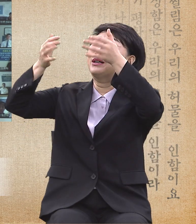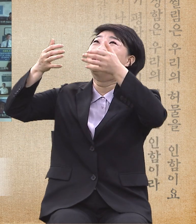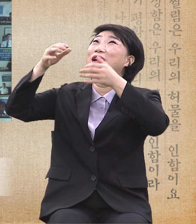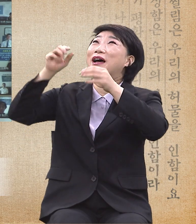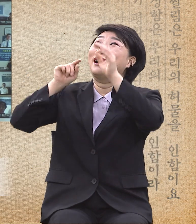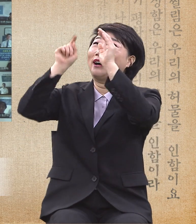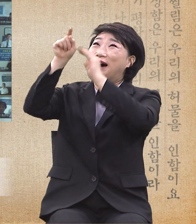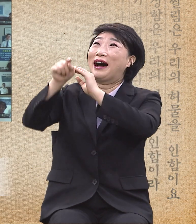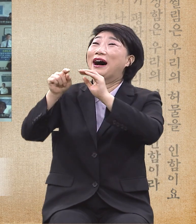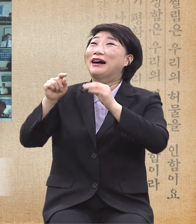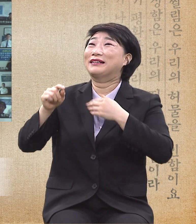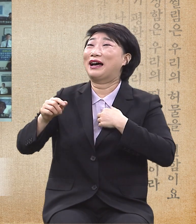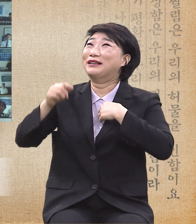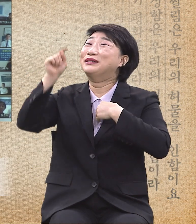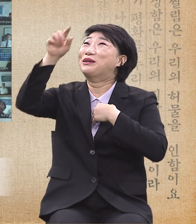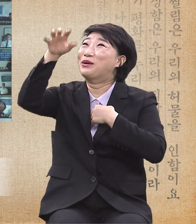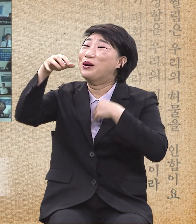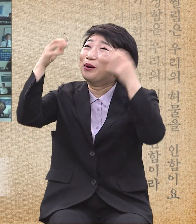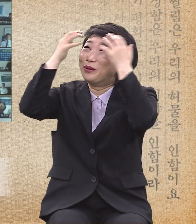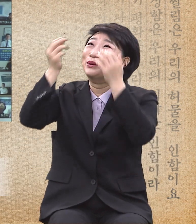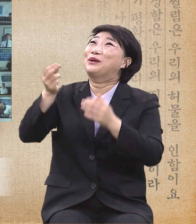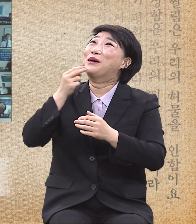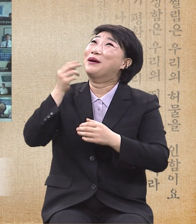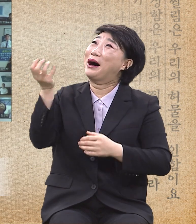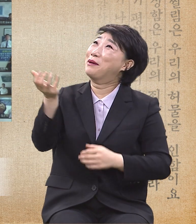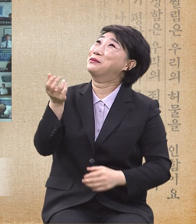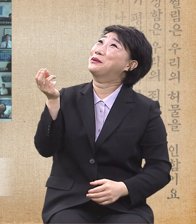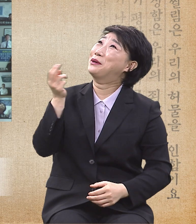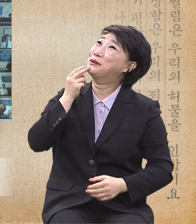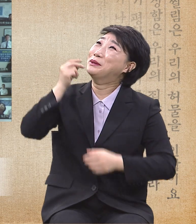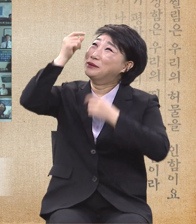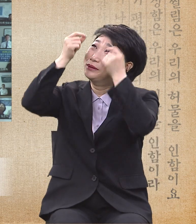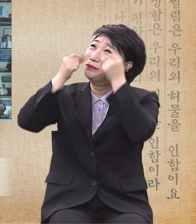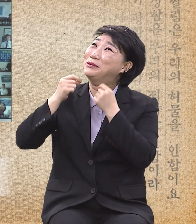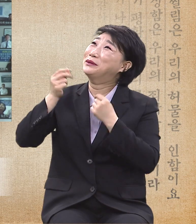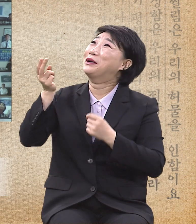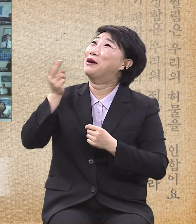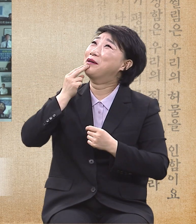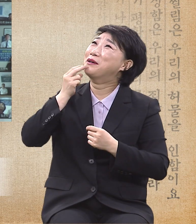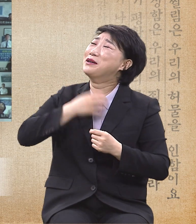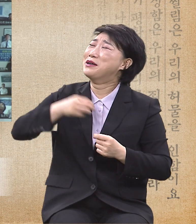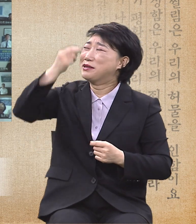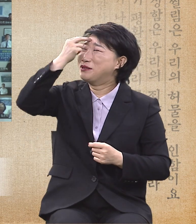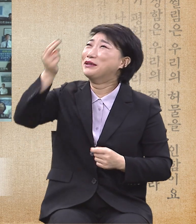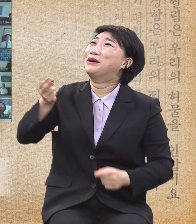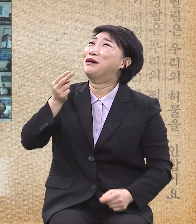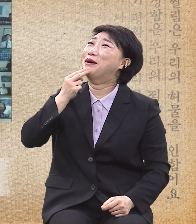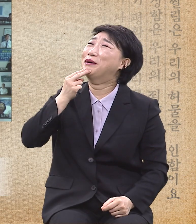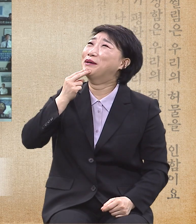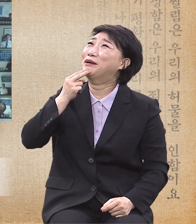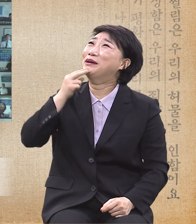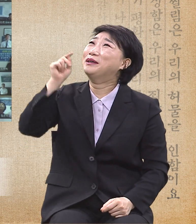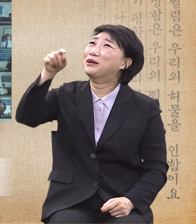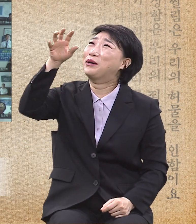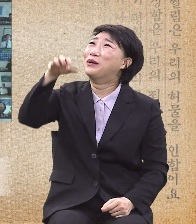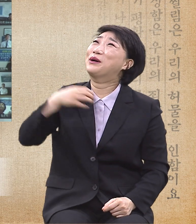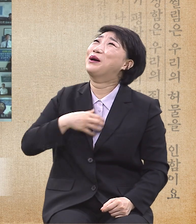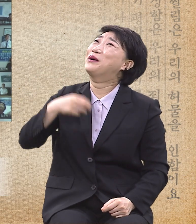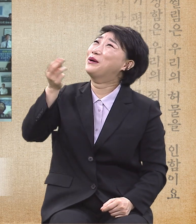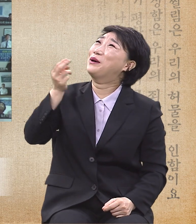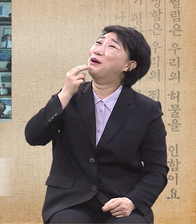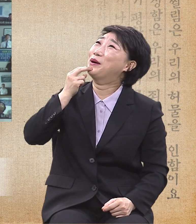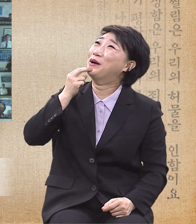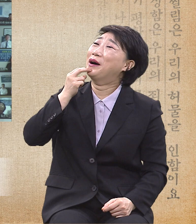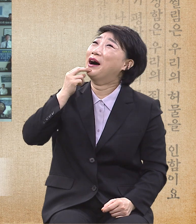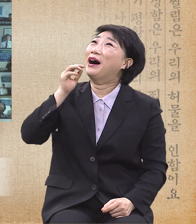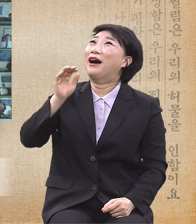천국에서 고통도 없고 아픔도 없고 눈물도 없고 염려도 없고 근심도 없고 걱정도